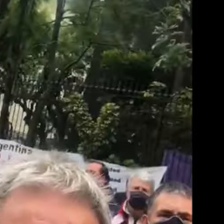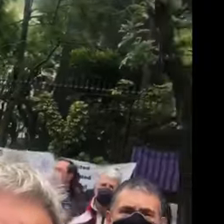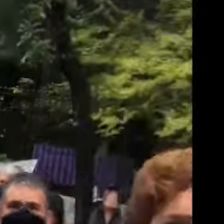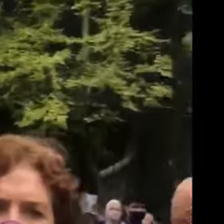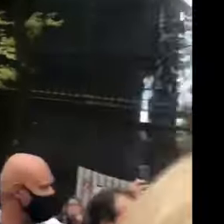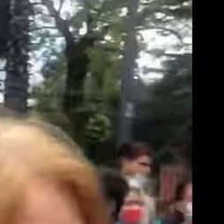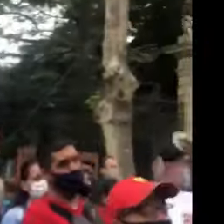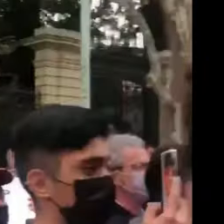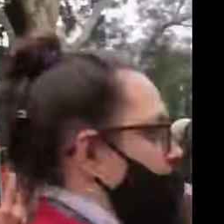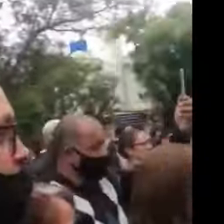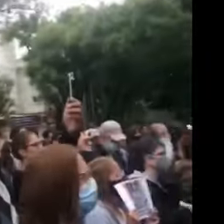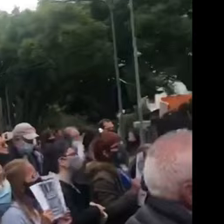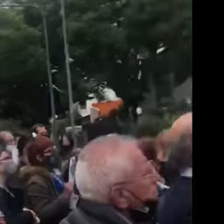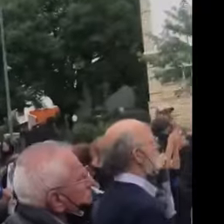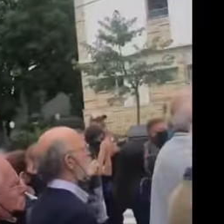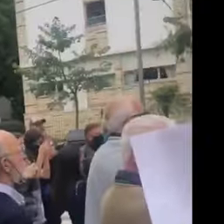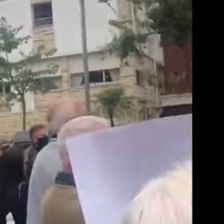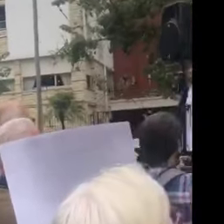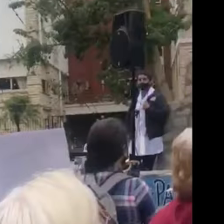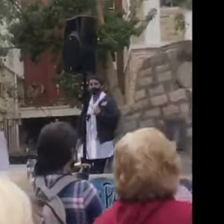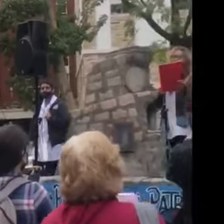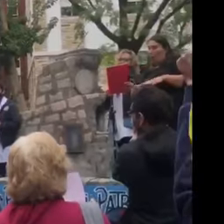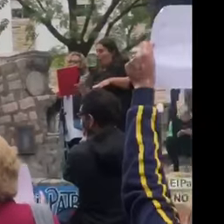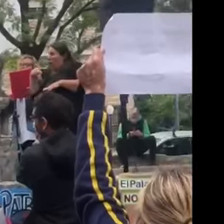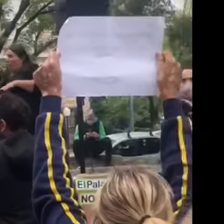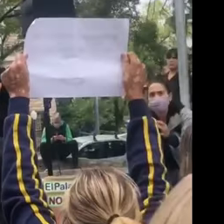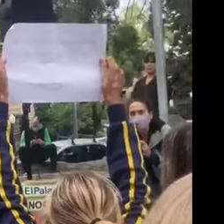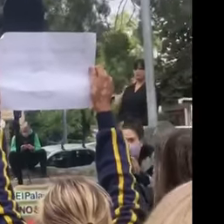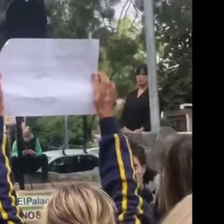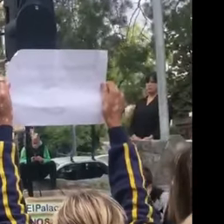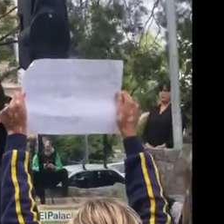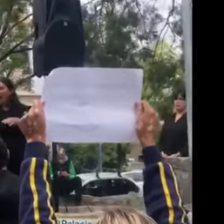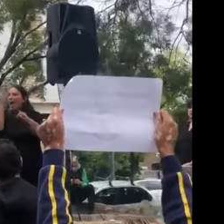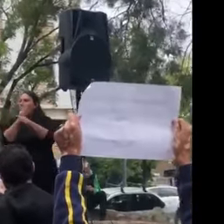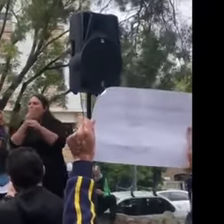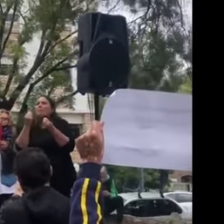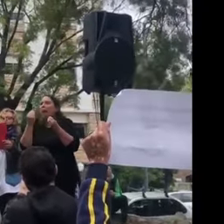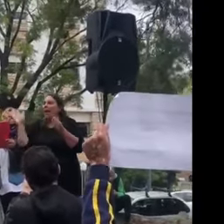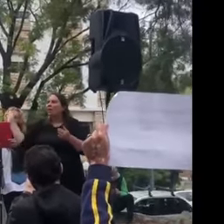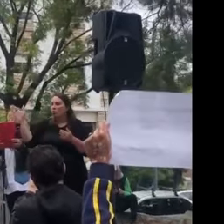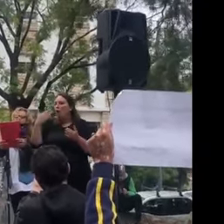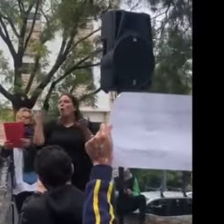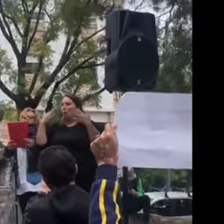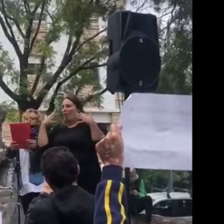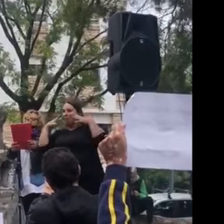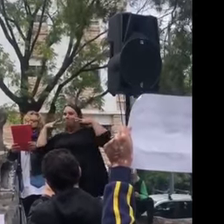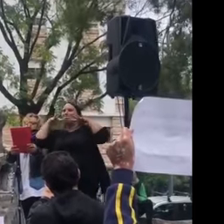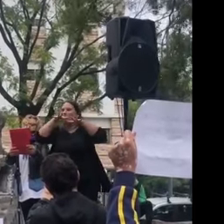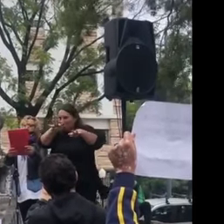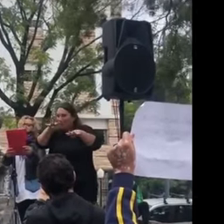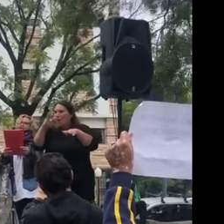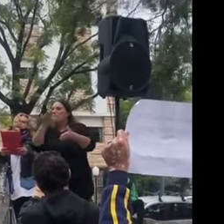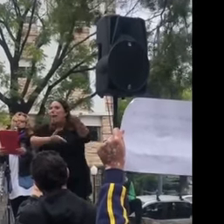cuando en realidad tendría que venir a la escuela asegurando la participación de toda la comunidad y